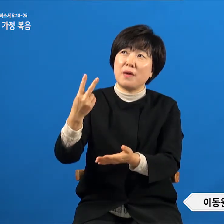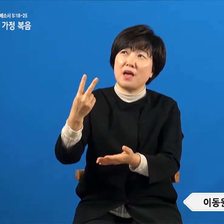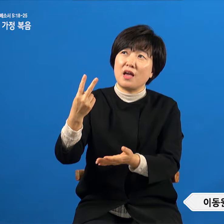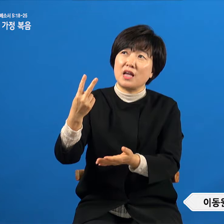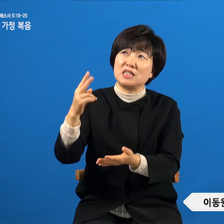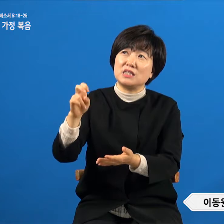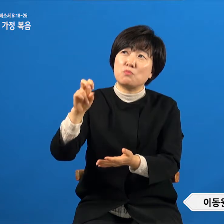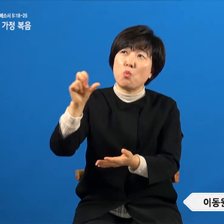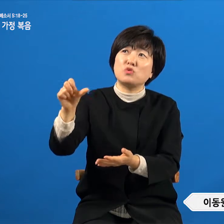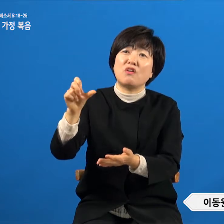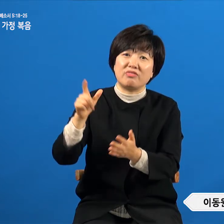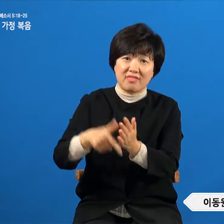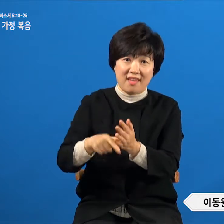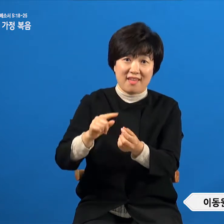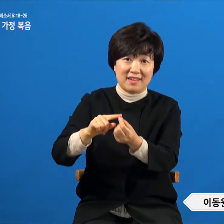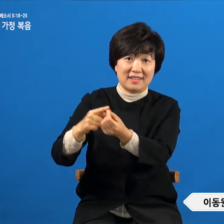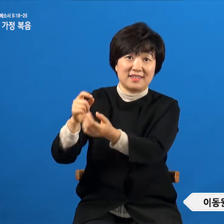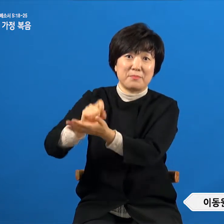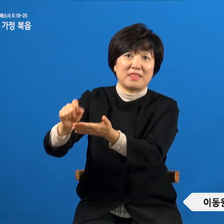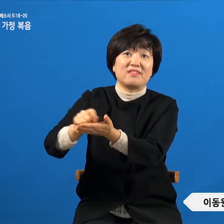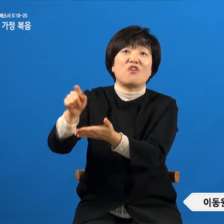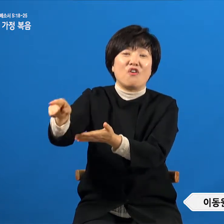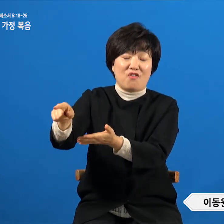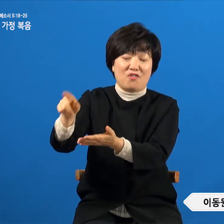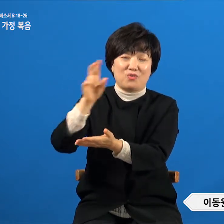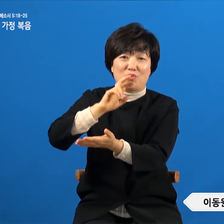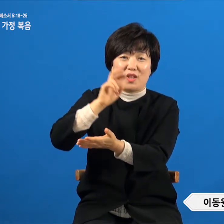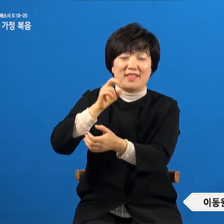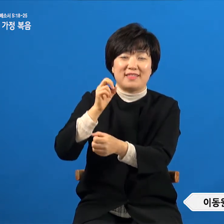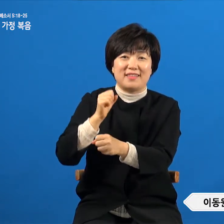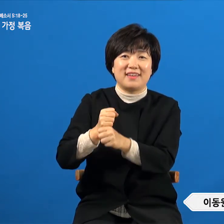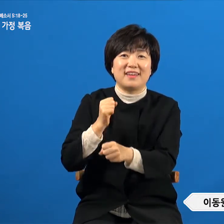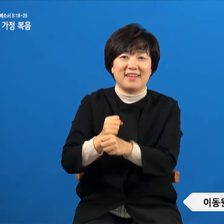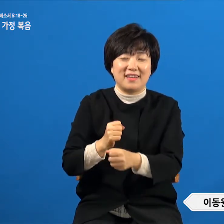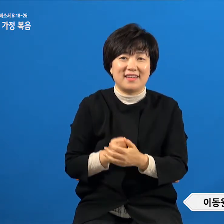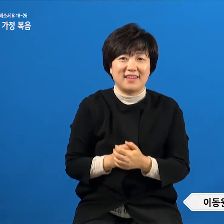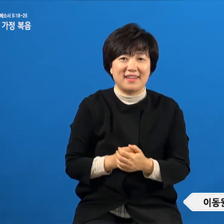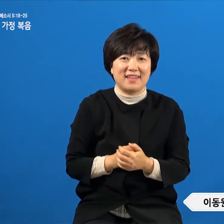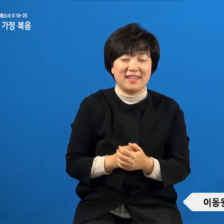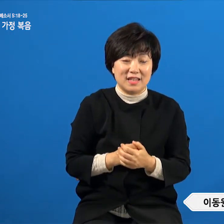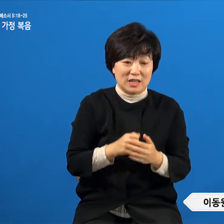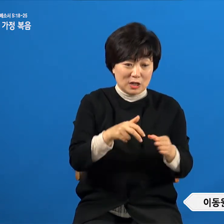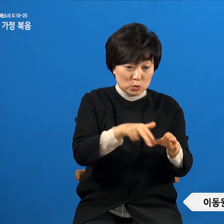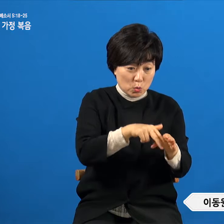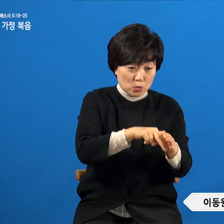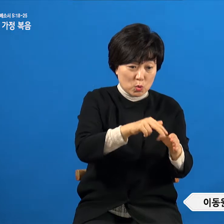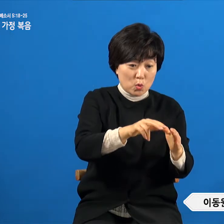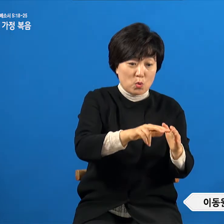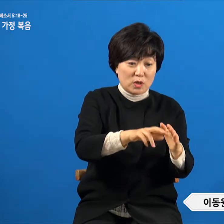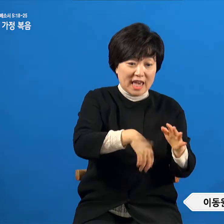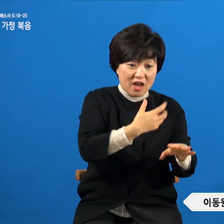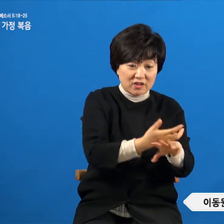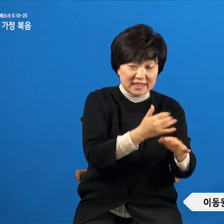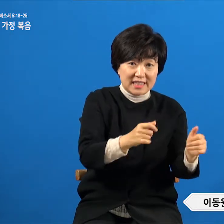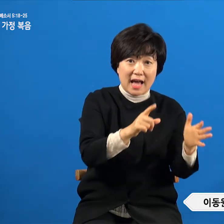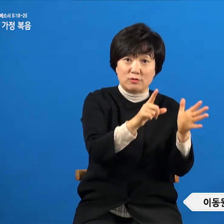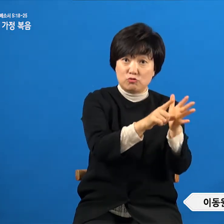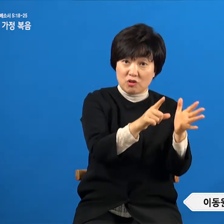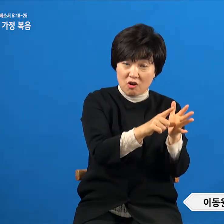1225년에 프란치스코가 작사했던 노래의 내용입니다. 저 유명한 종교개혁자 마르틴